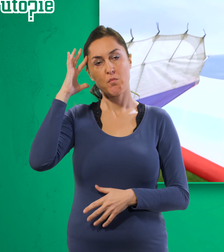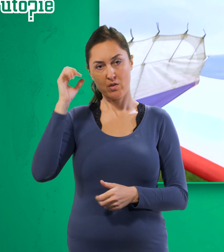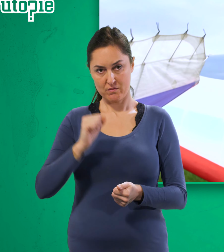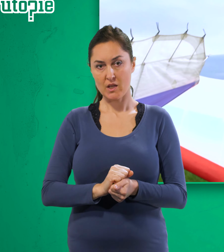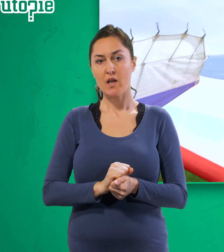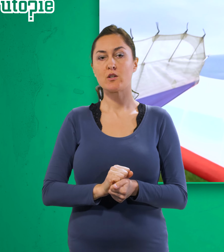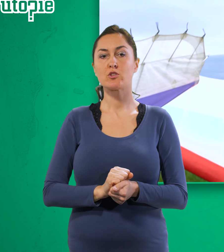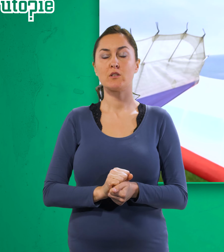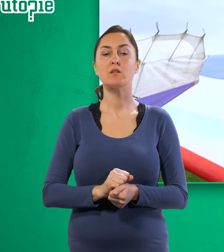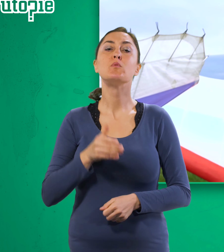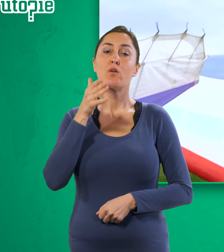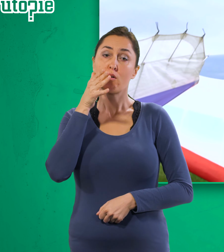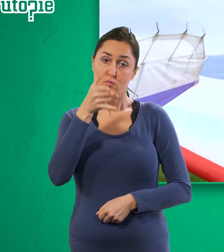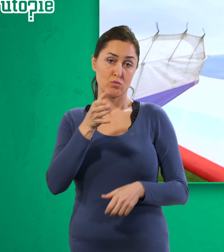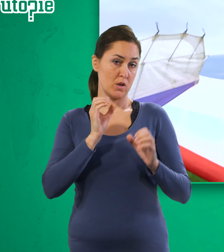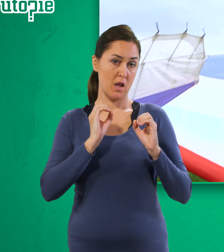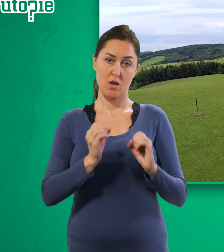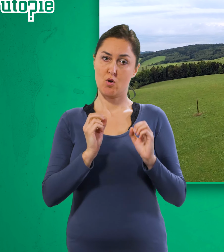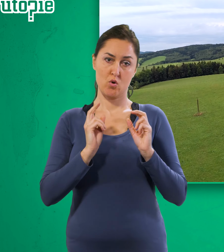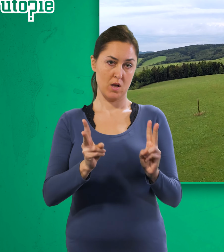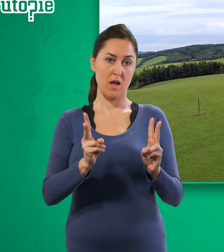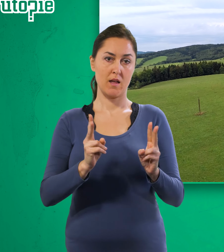kdo věří v negativní. Takže tak.